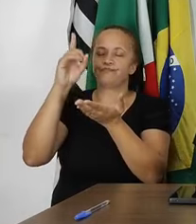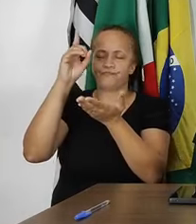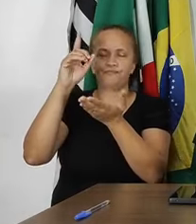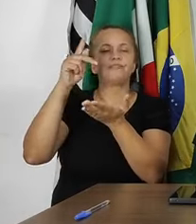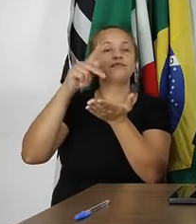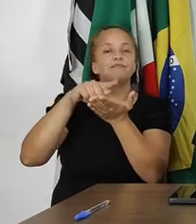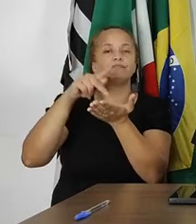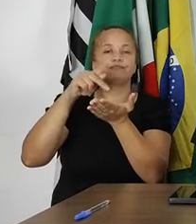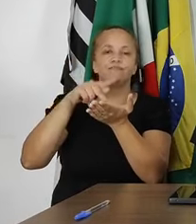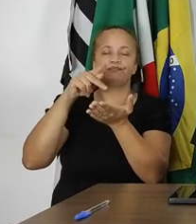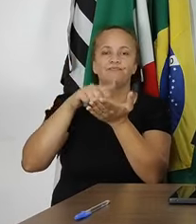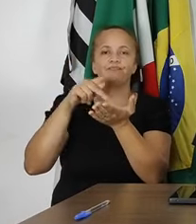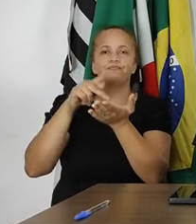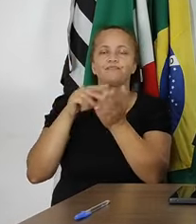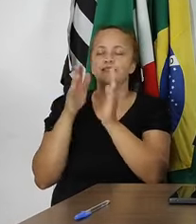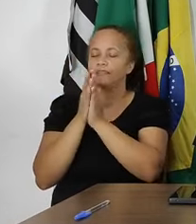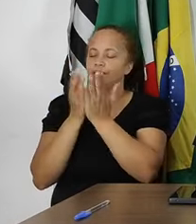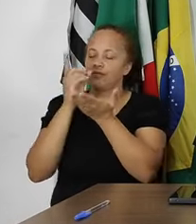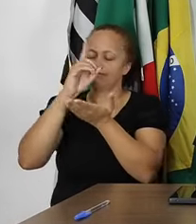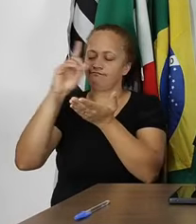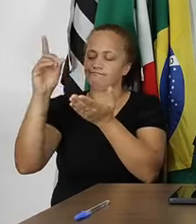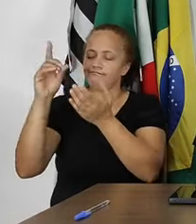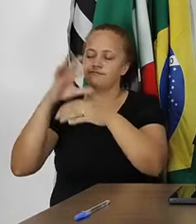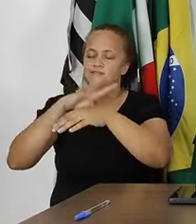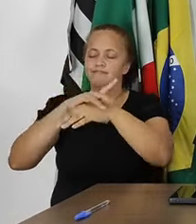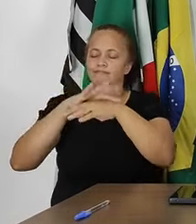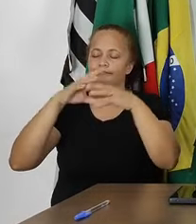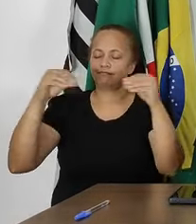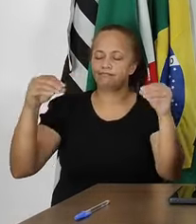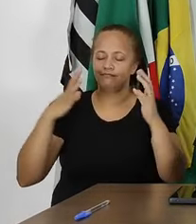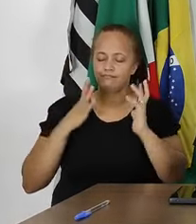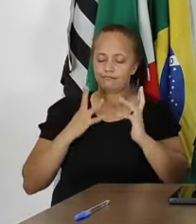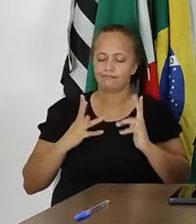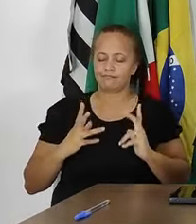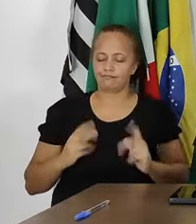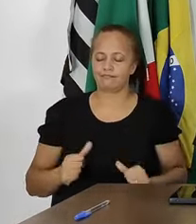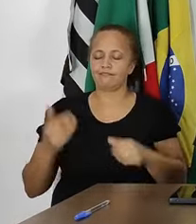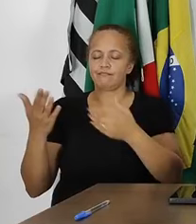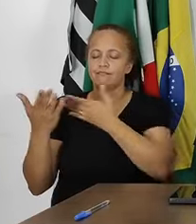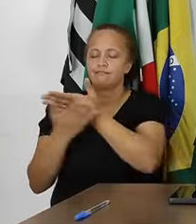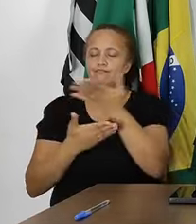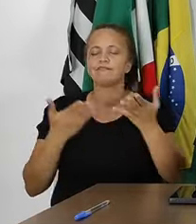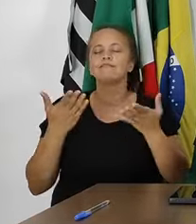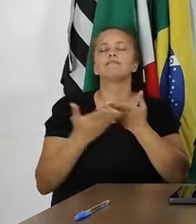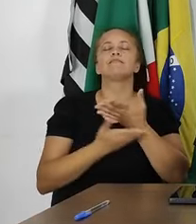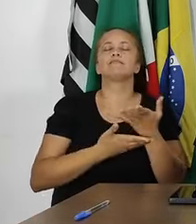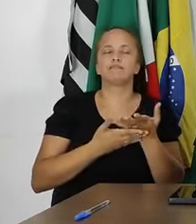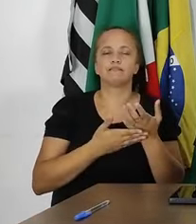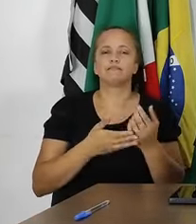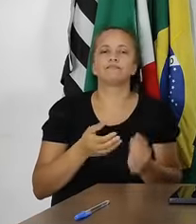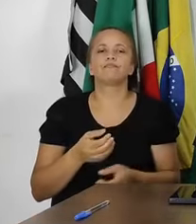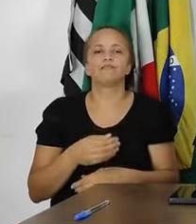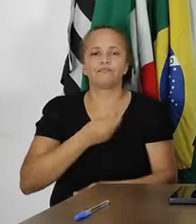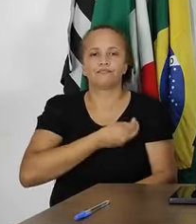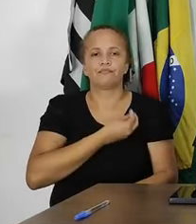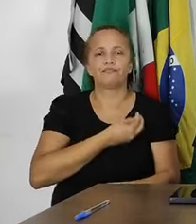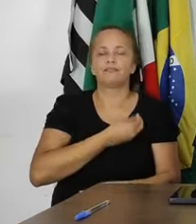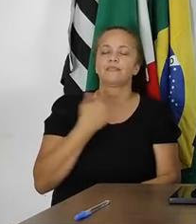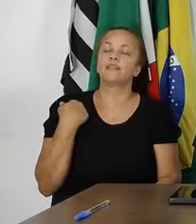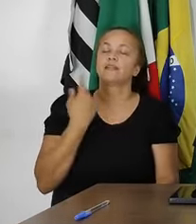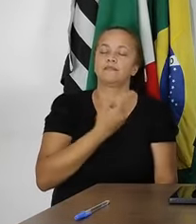verdade. Essa palavra que cura, que liberta, que restaura, que dá vida. Essa palavra que nos dá